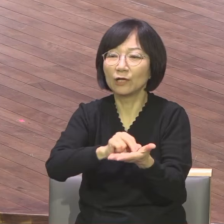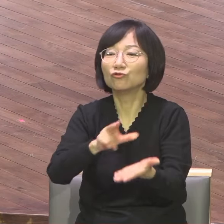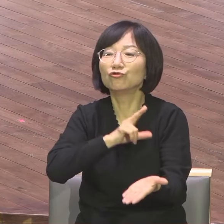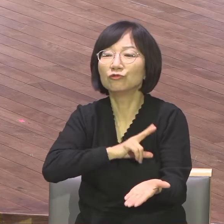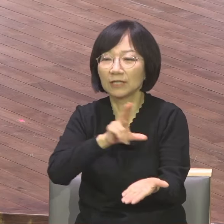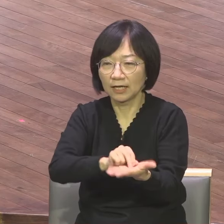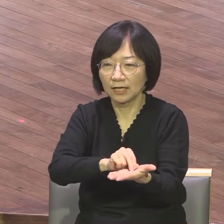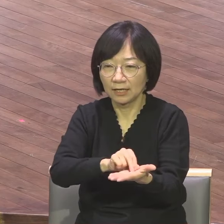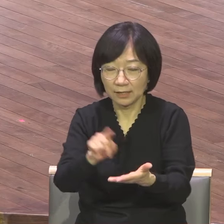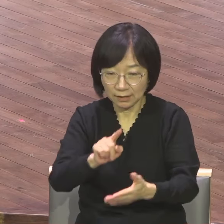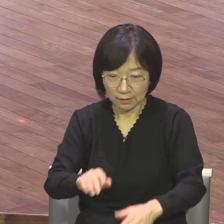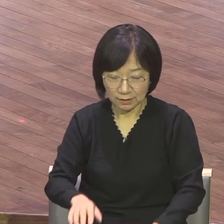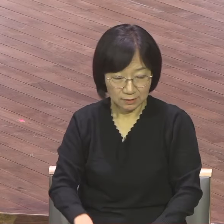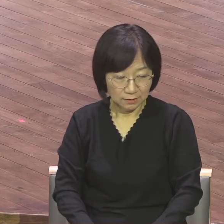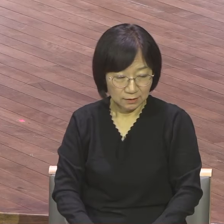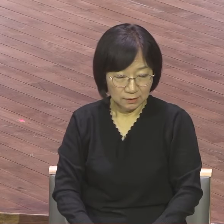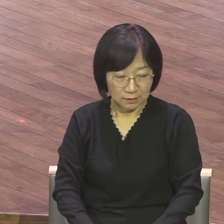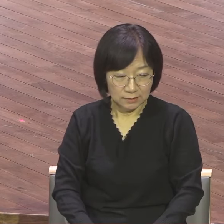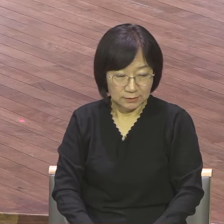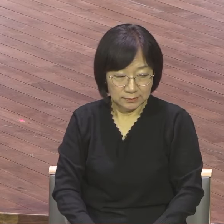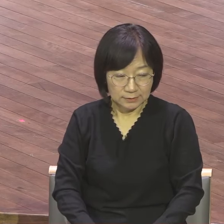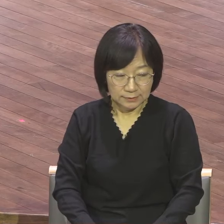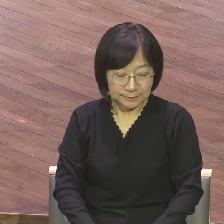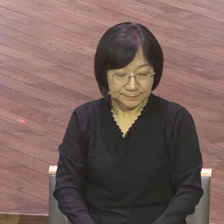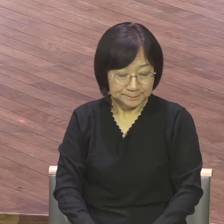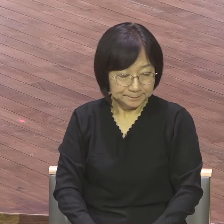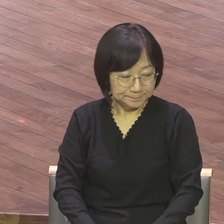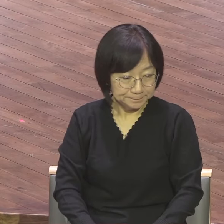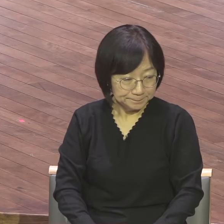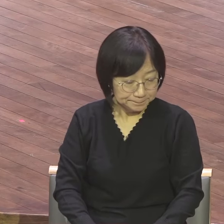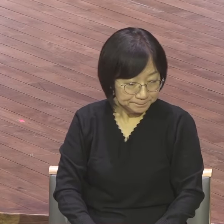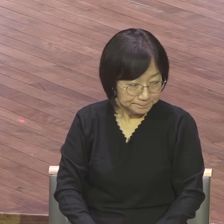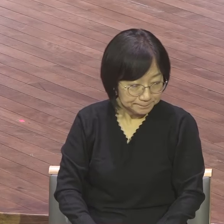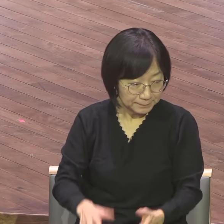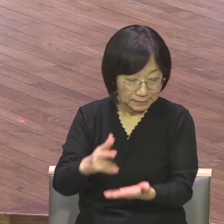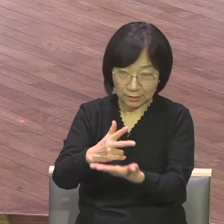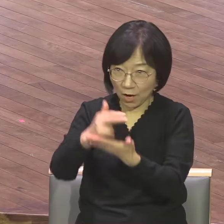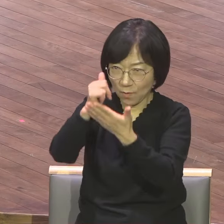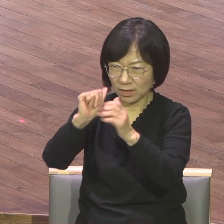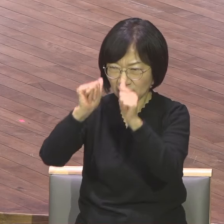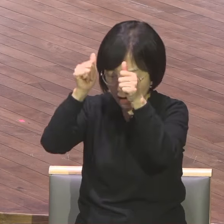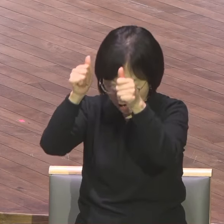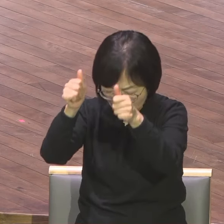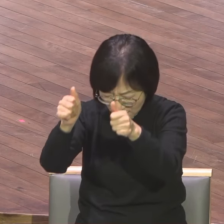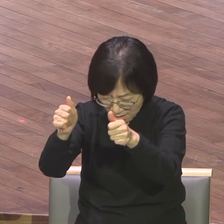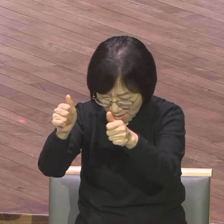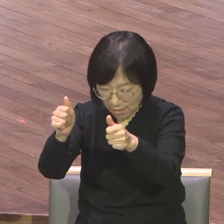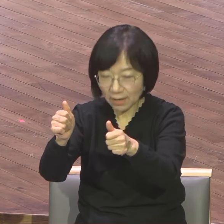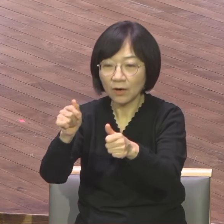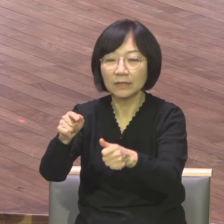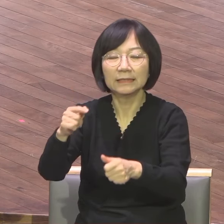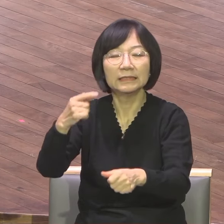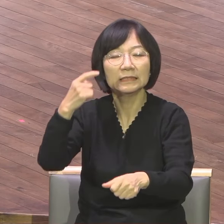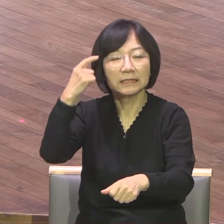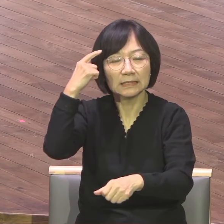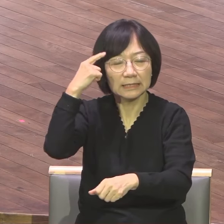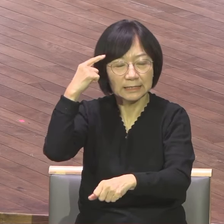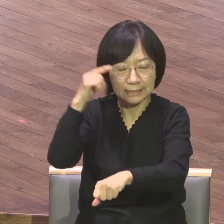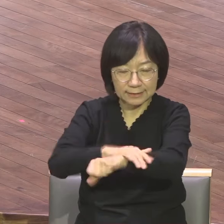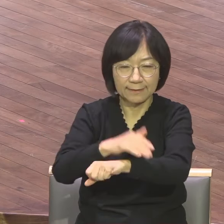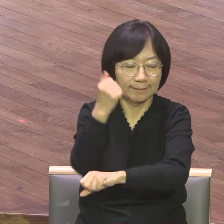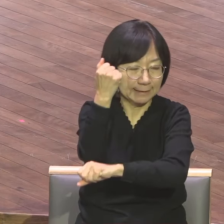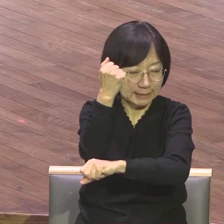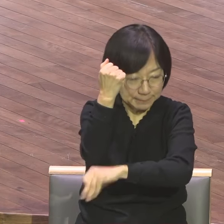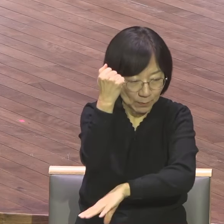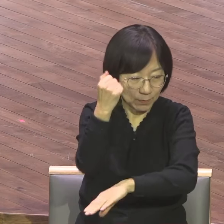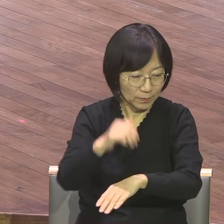총주제라고. 잠언 9절로 10절을 보면 동일한 내용이 반복됩니다. 여호와를 경외하는 것이 지혜의 근본이요 거룩하신